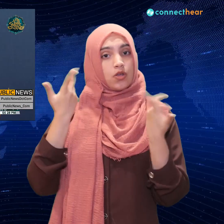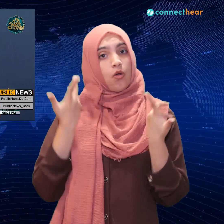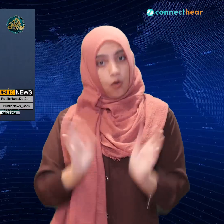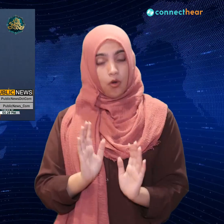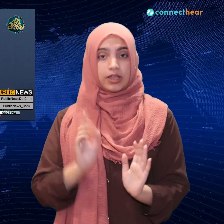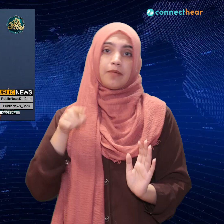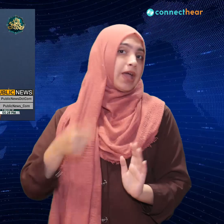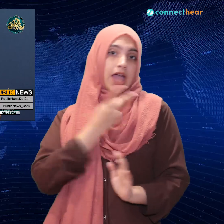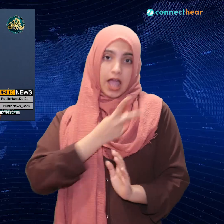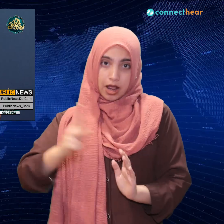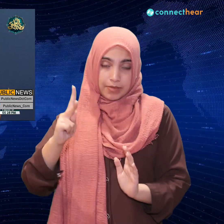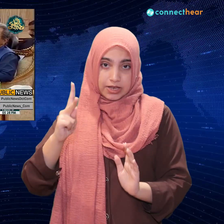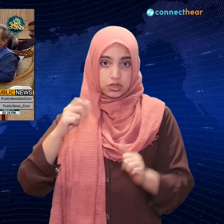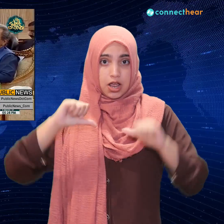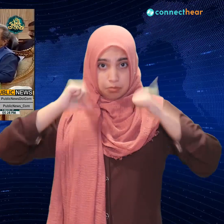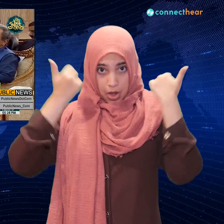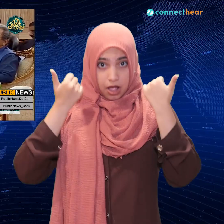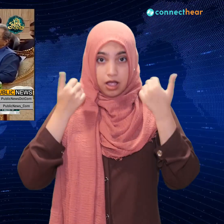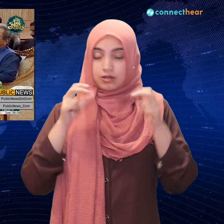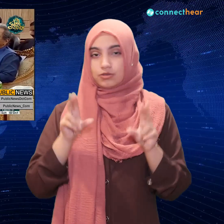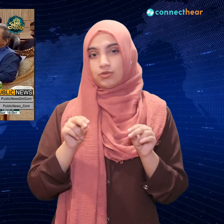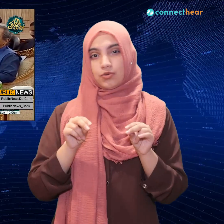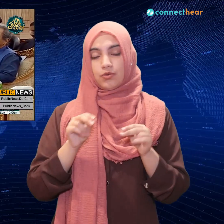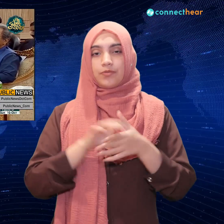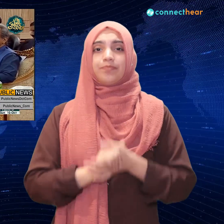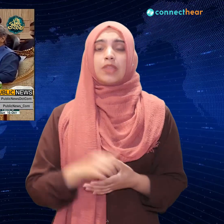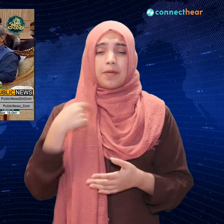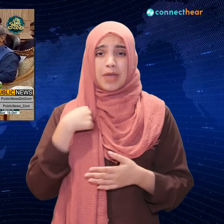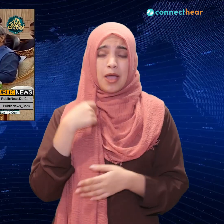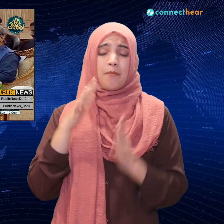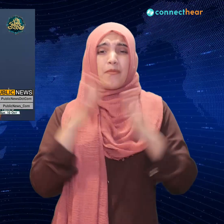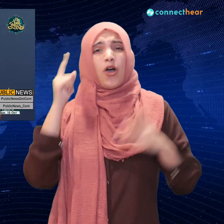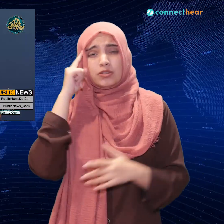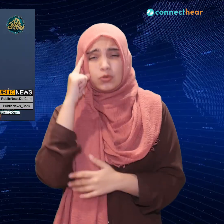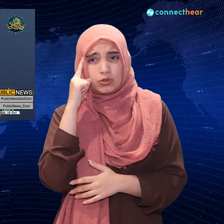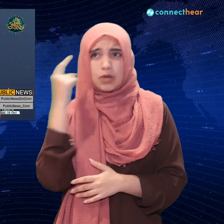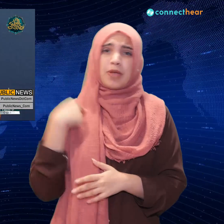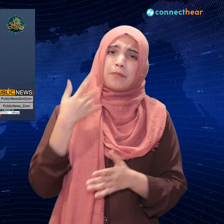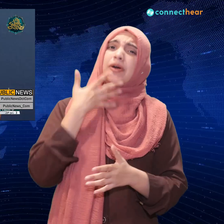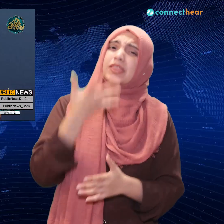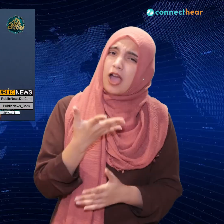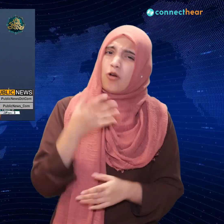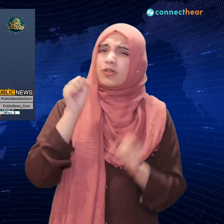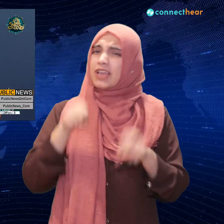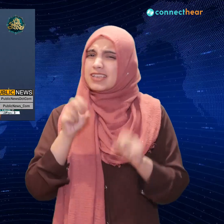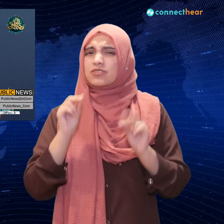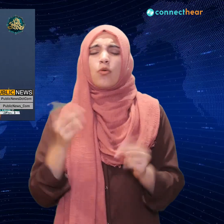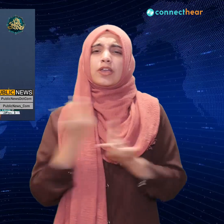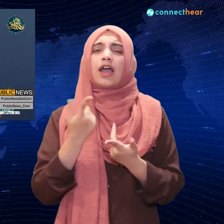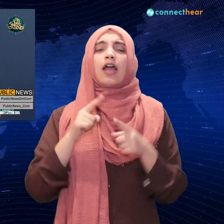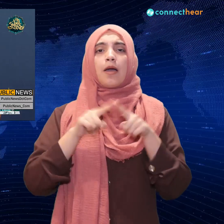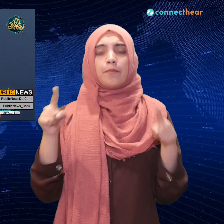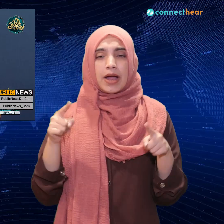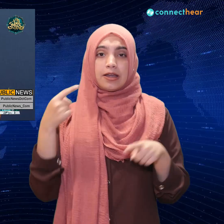میں ہمیشہ ایسے نہیں تھا۔ تو میں نے بڑا سوچا کہ میں اس کے اوپر بات کروں یا نہ کروں۔ پھر مجھے